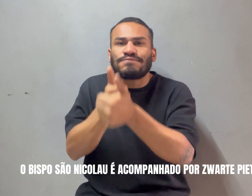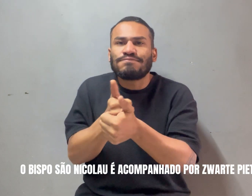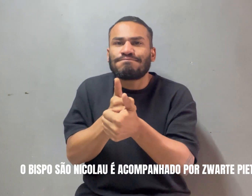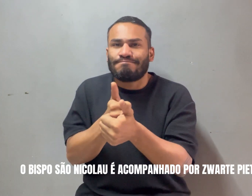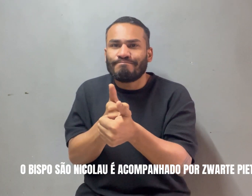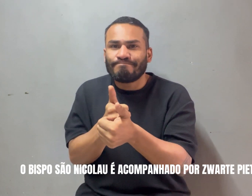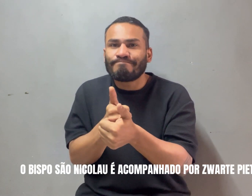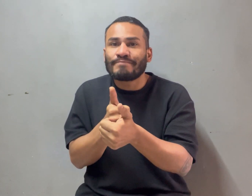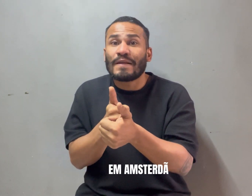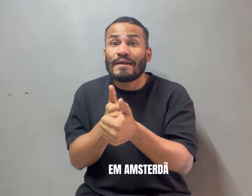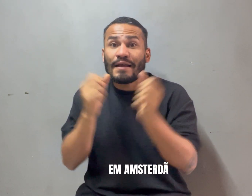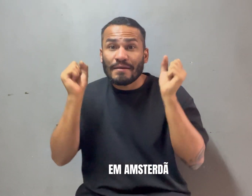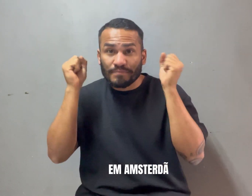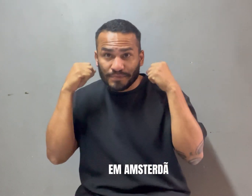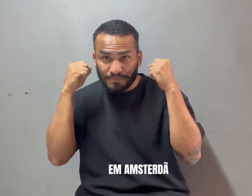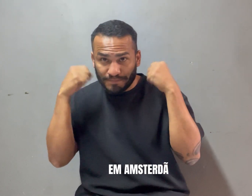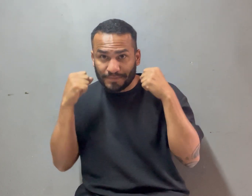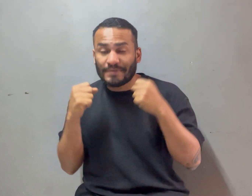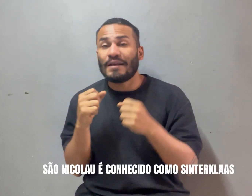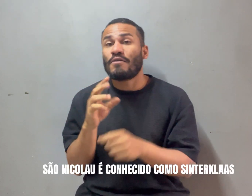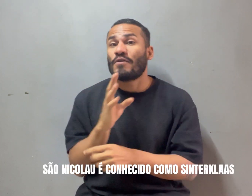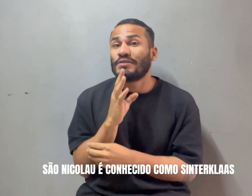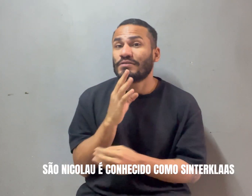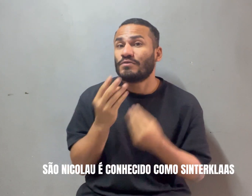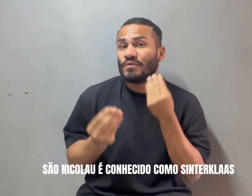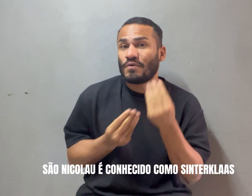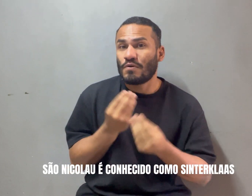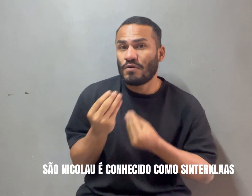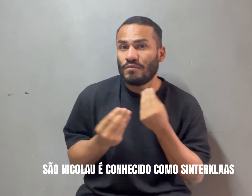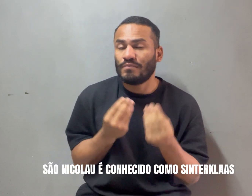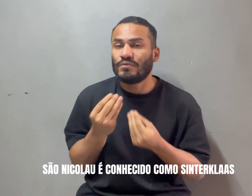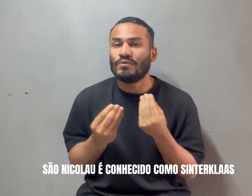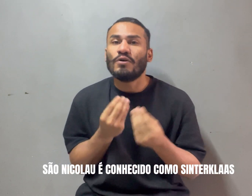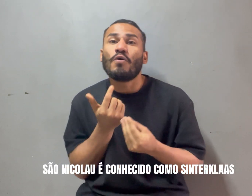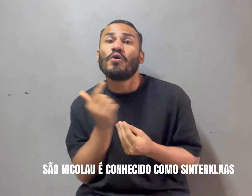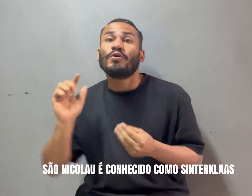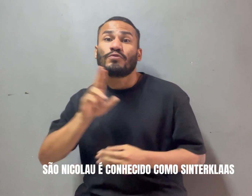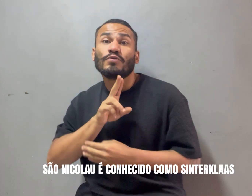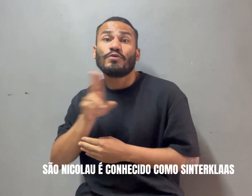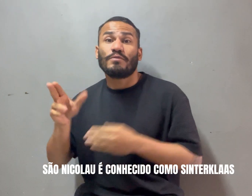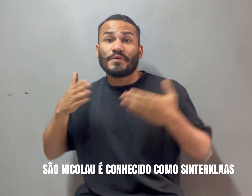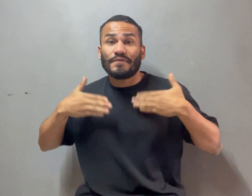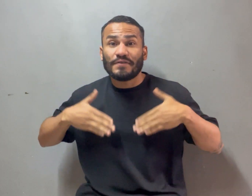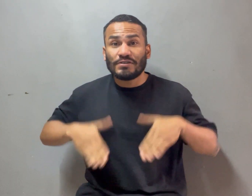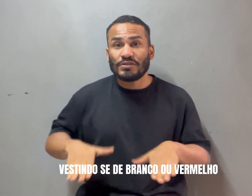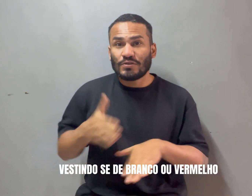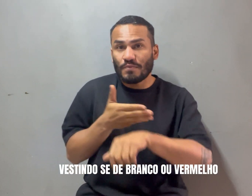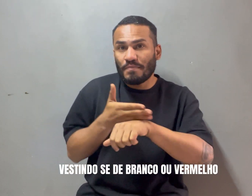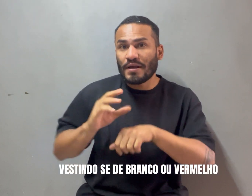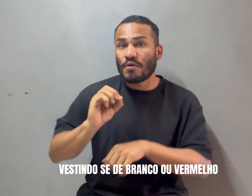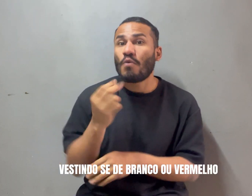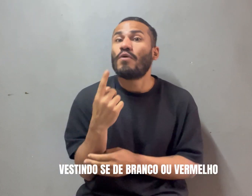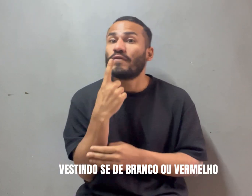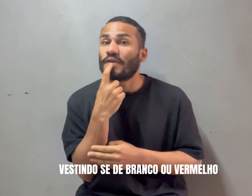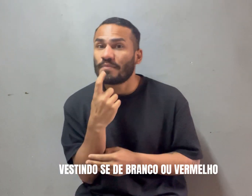Zwarte Piet. Em Amsterdã, São Nicolau é conhecido como Sinterklaas, vestindo-se de branco ou